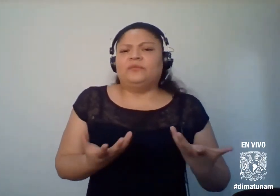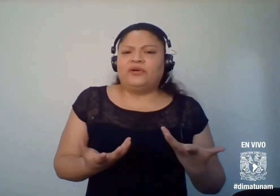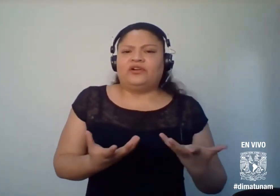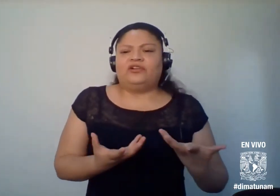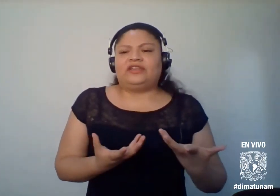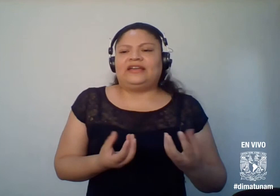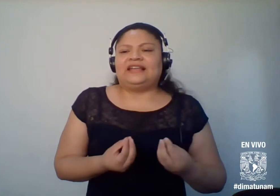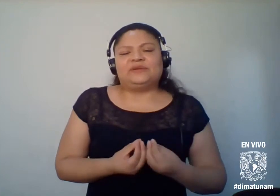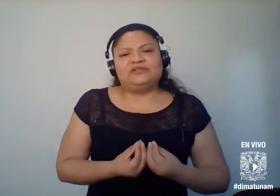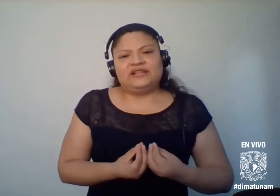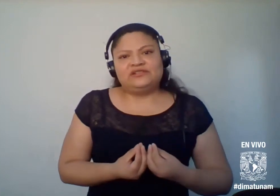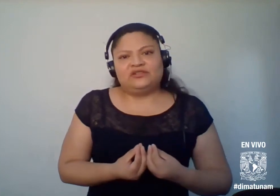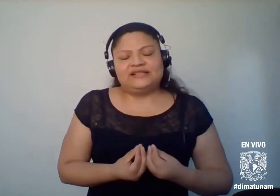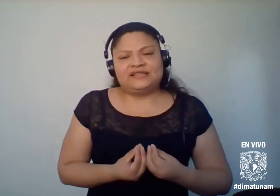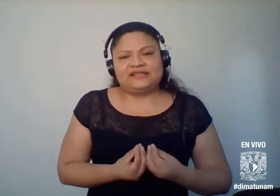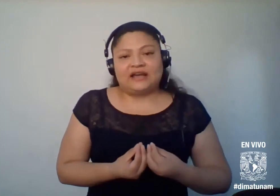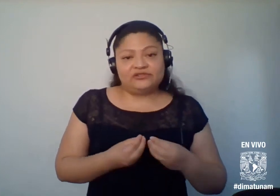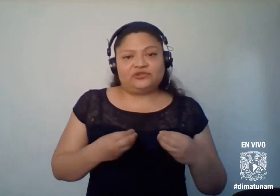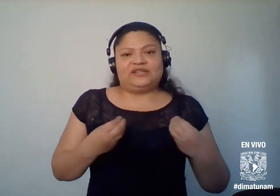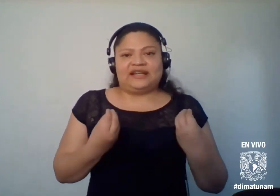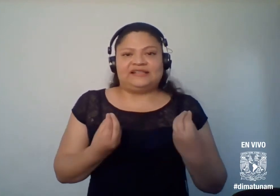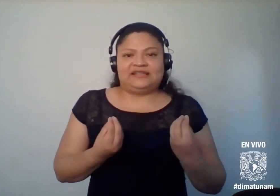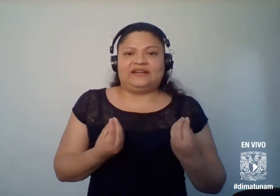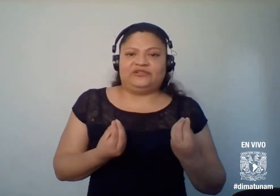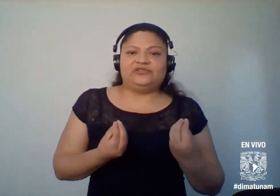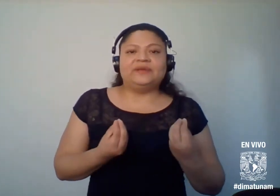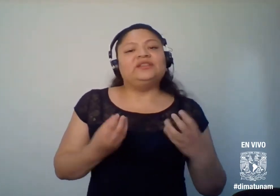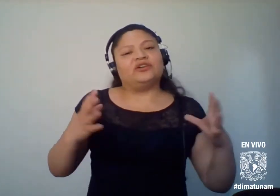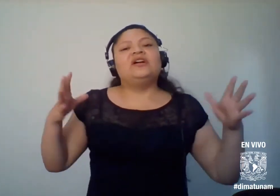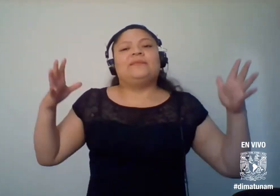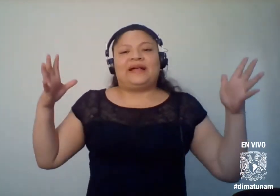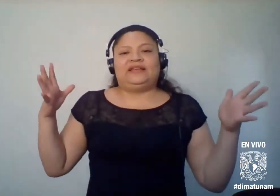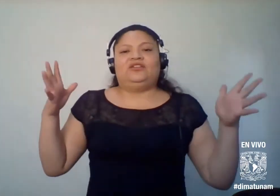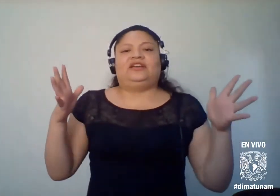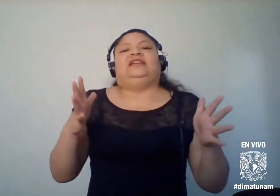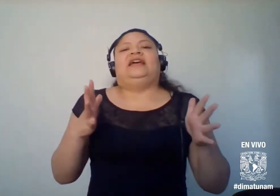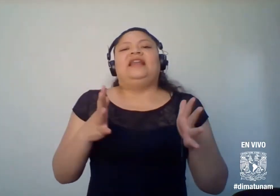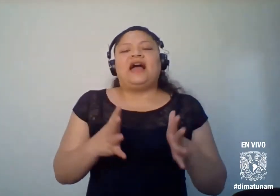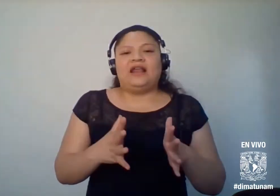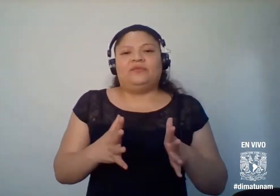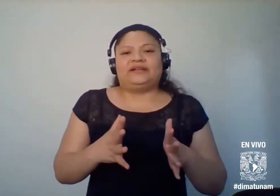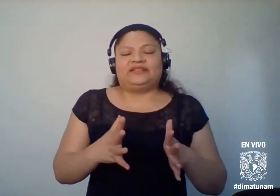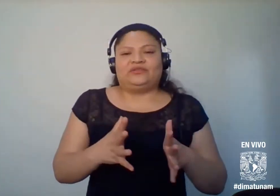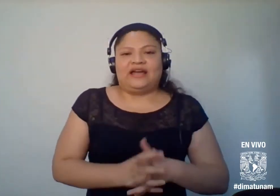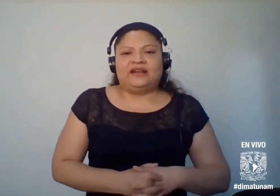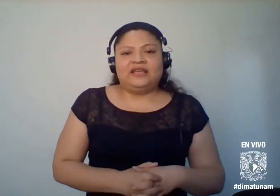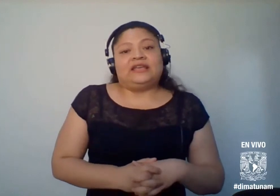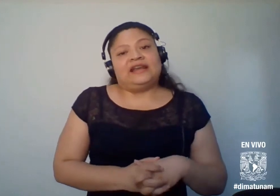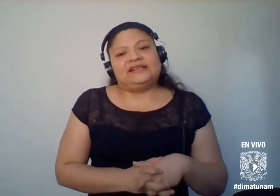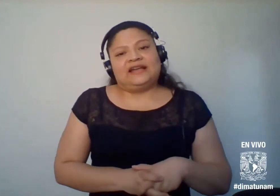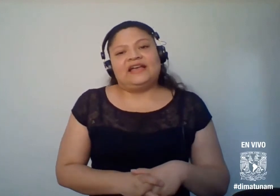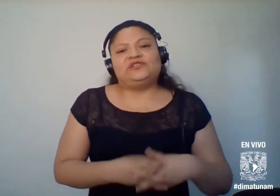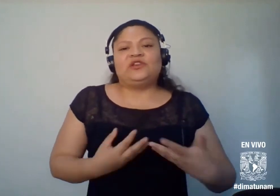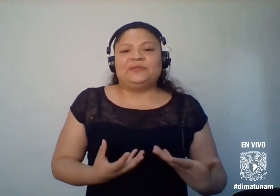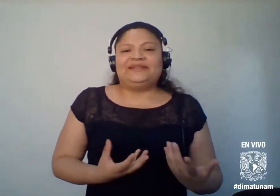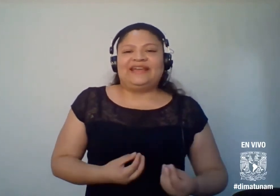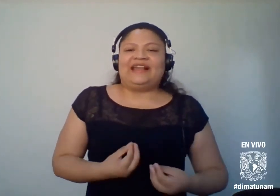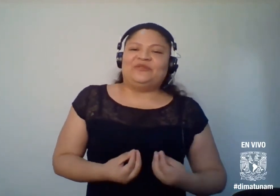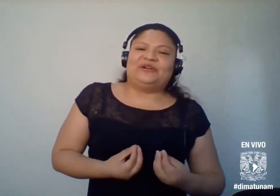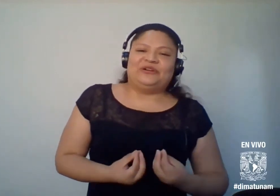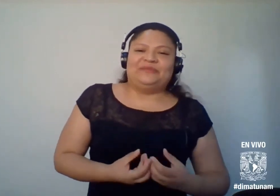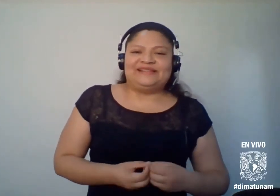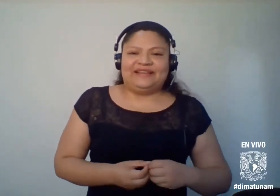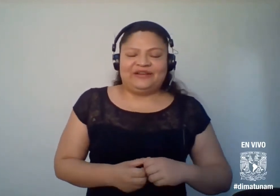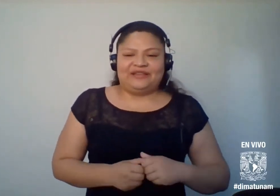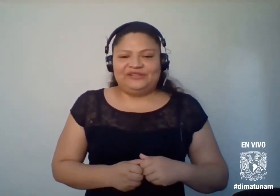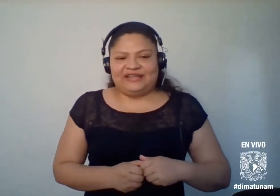cuenta un poco de que las personas sordas quizá construyen así el conocimiento. Van de lo general a lo particular. Y en este caso, en geometría,